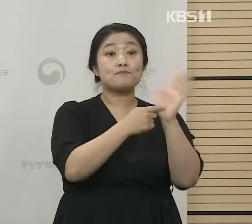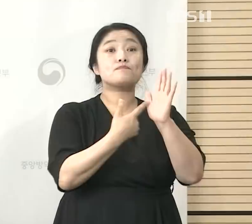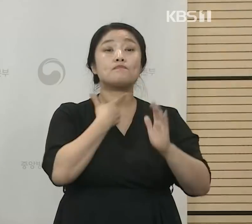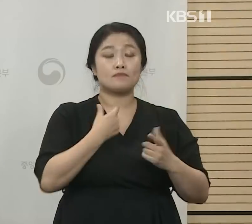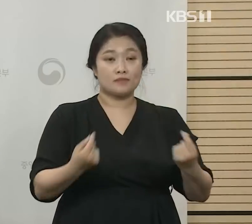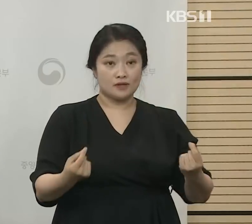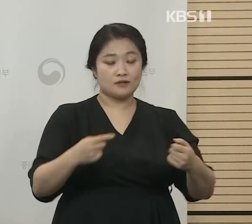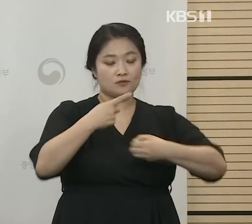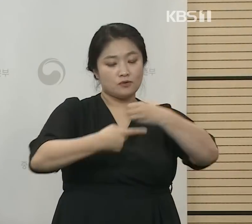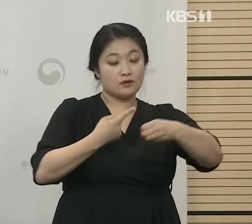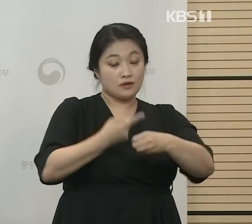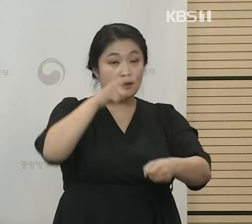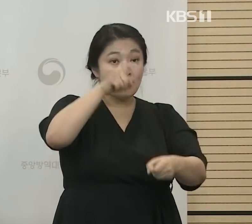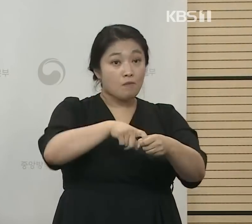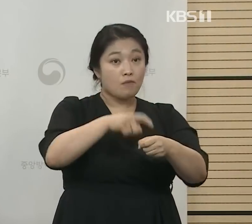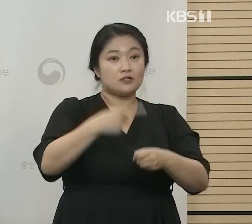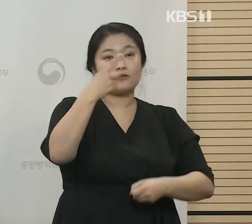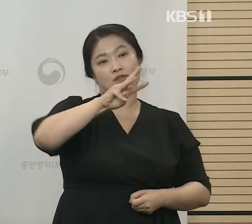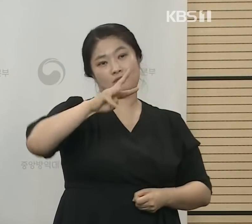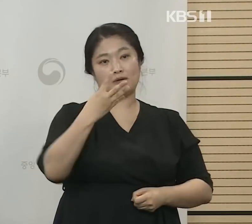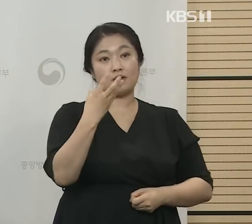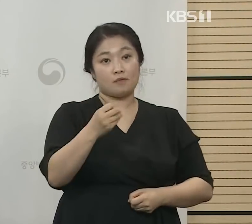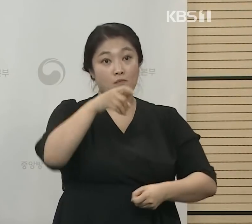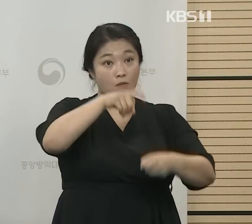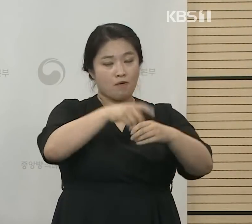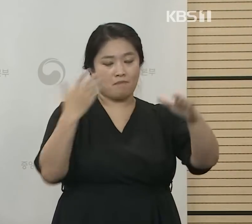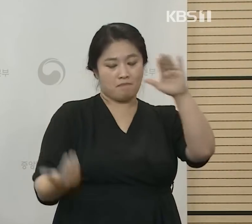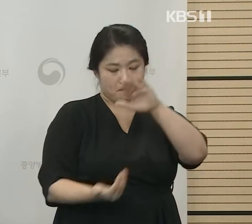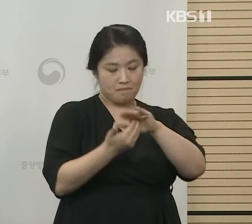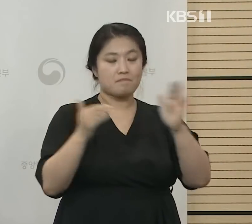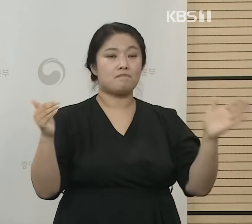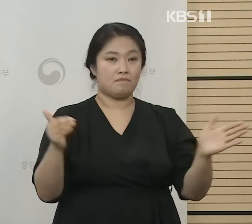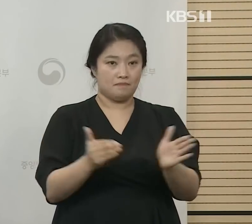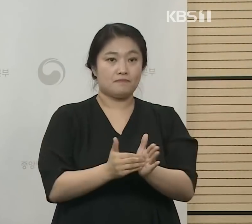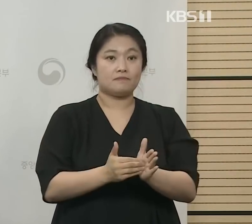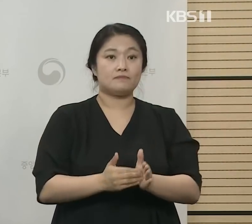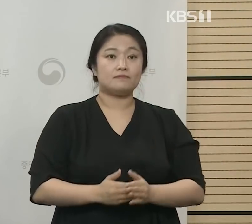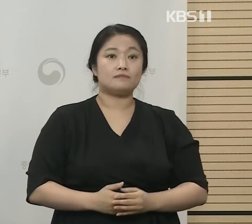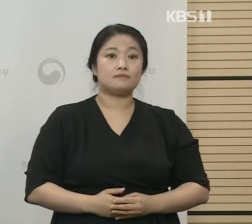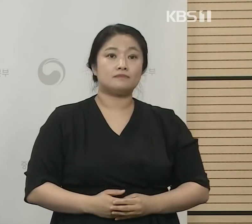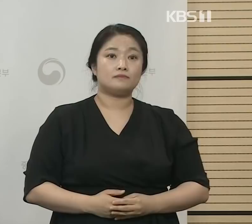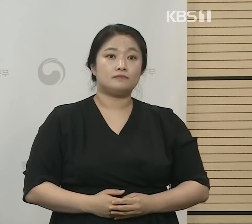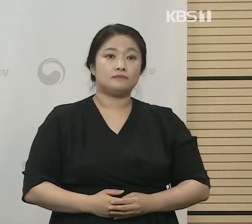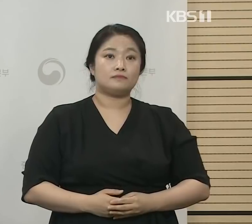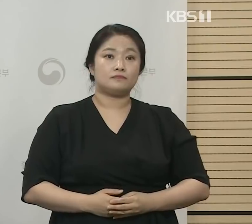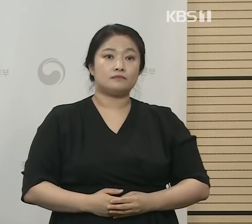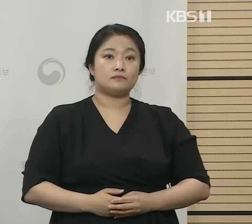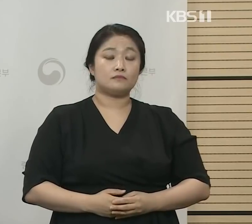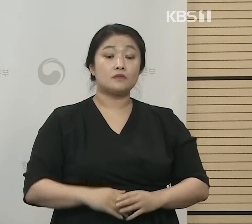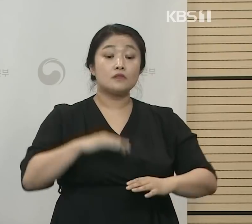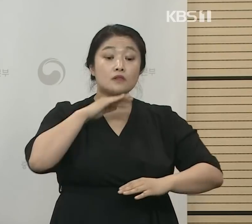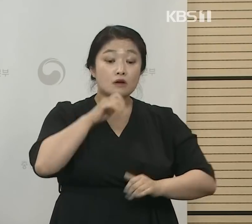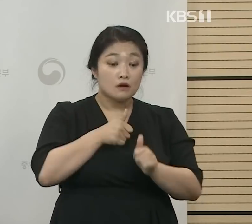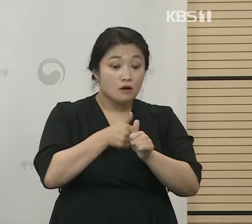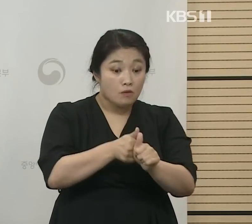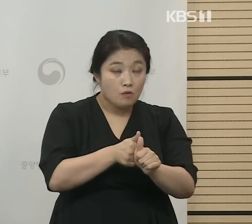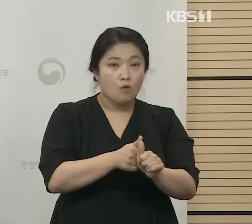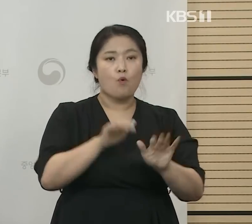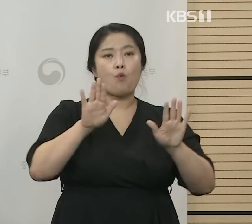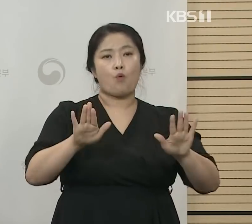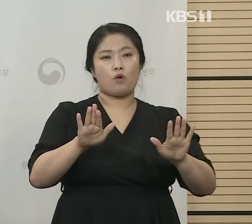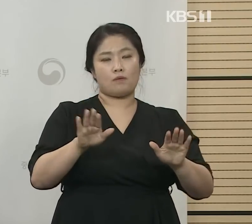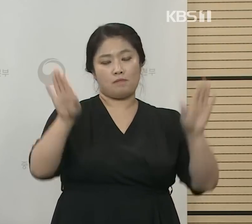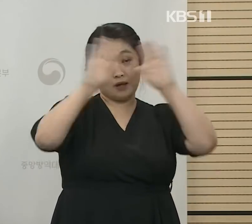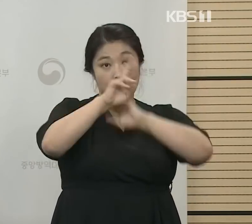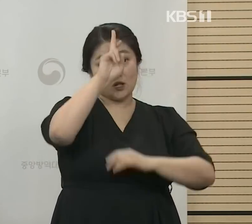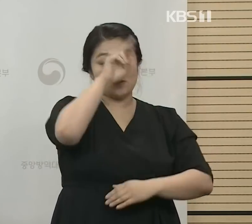상반기 내에 1,300만 명 접종 목표를 초과로 완료하였습니다. 연령별 접종률은 오늘